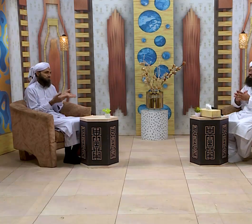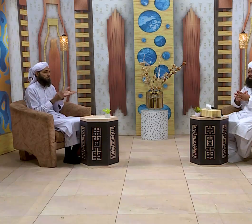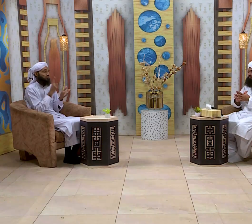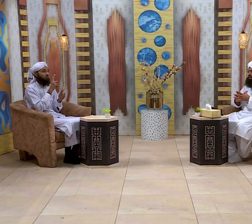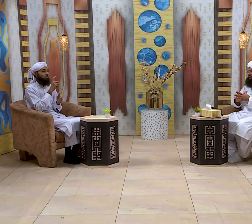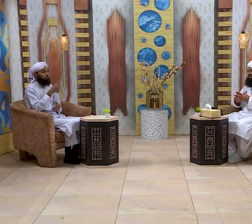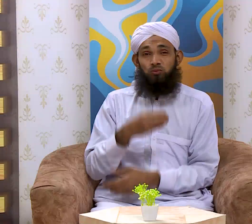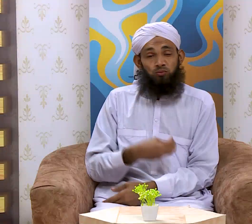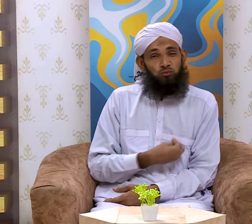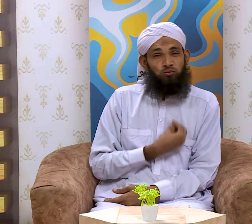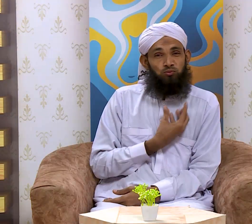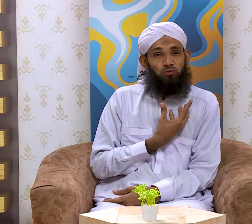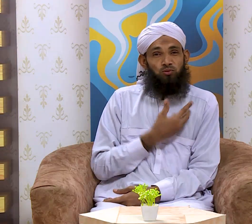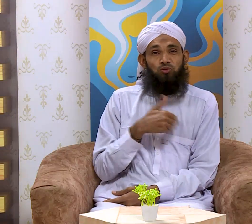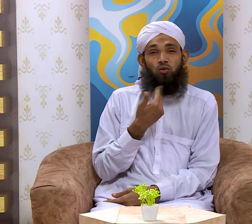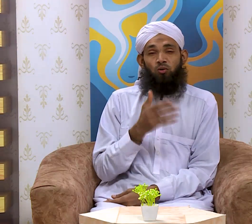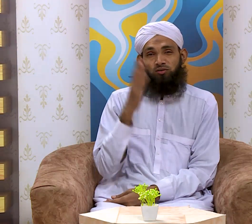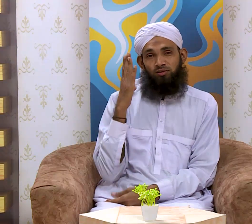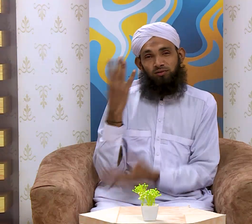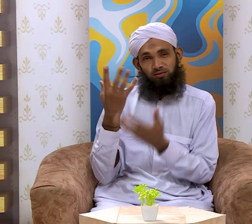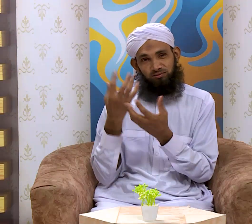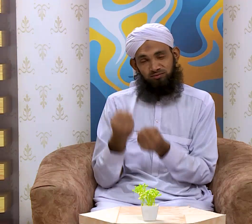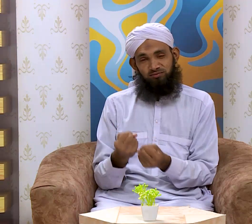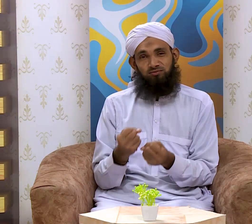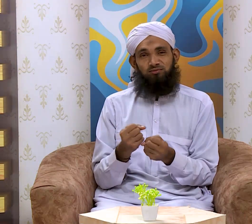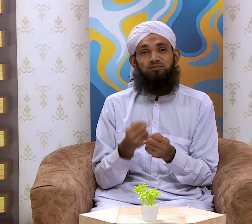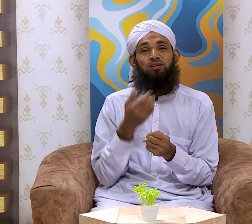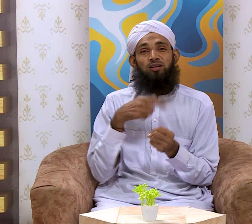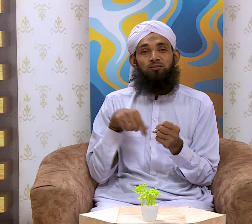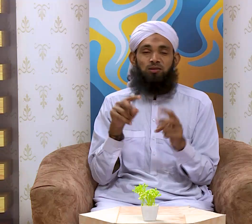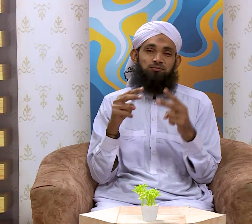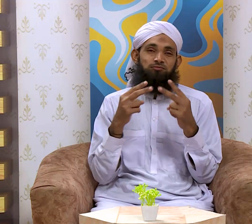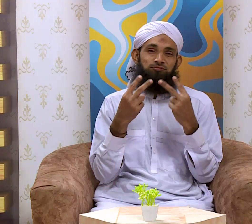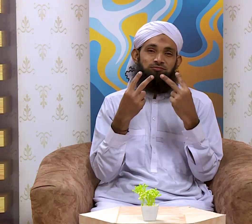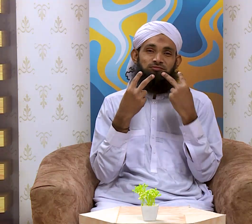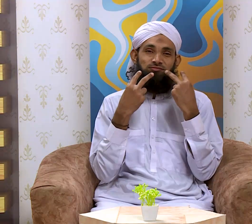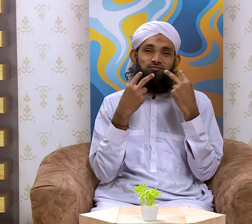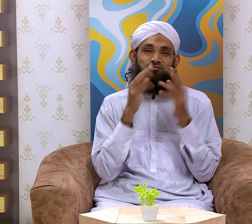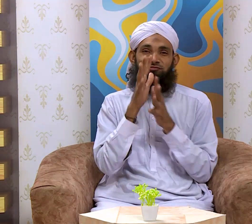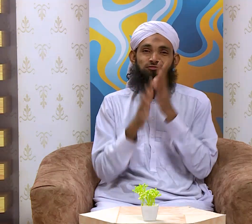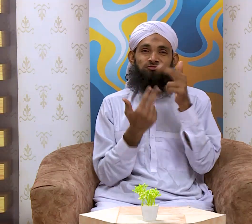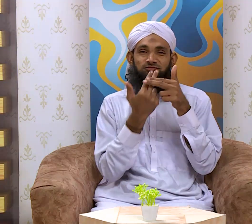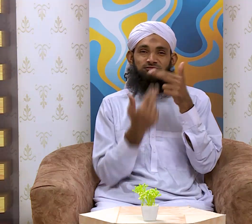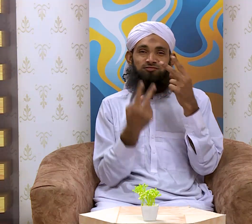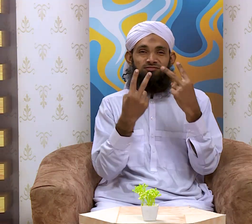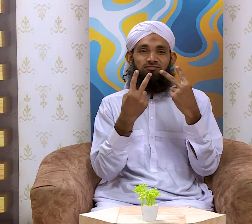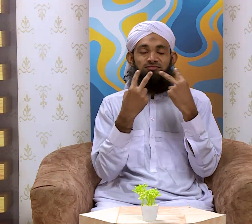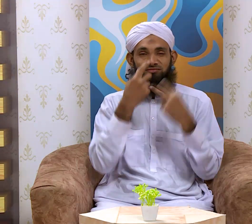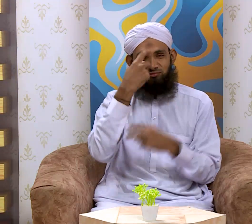رضا پانے، ثواب کمانے کے لیے انشاءاللہ میں بیان کروں گا، آپ سننے کی نیت کر لیں۔ انشاءاللہ الکریم جتنی اچھی